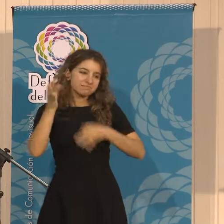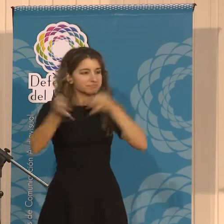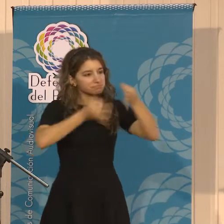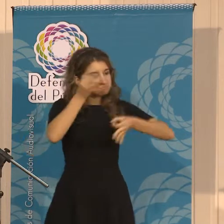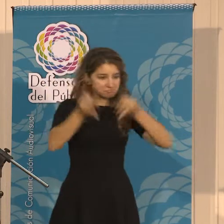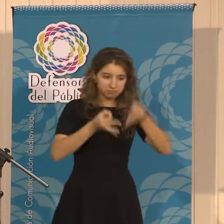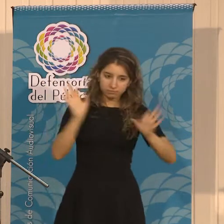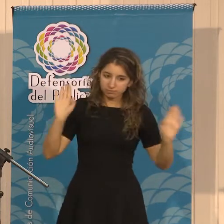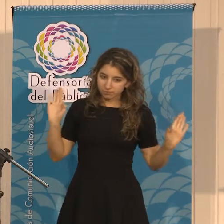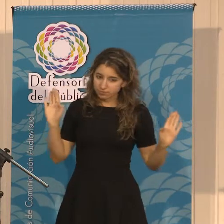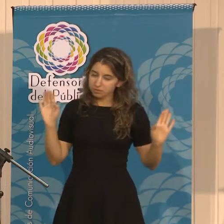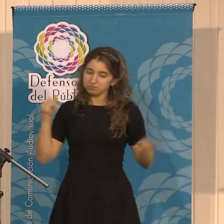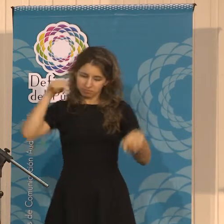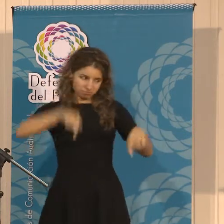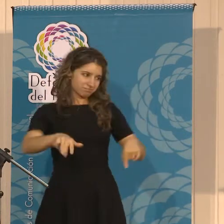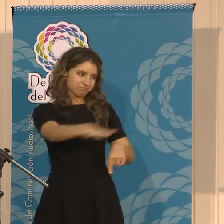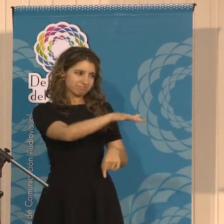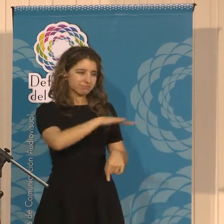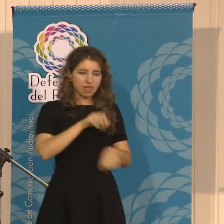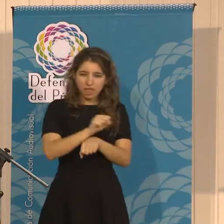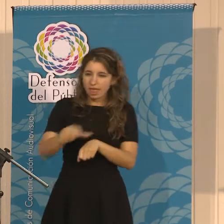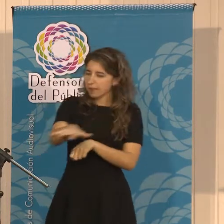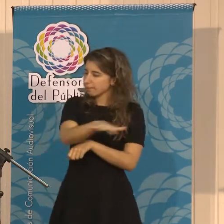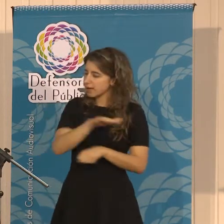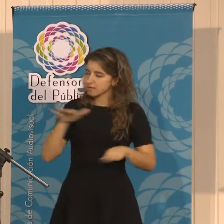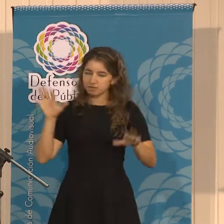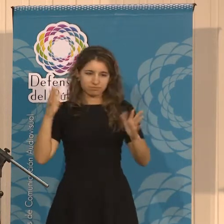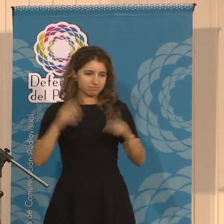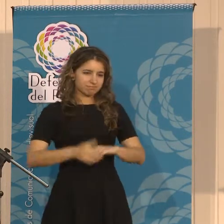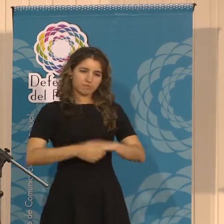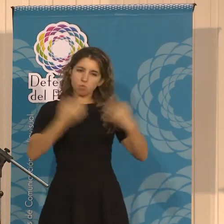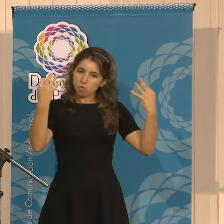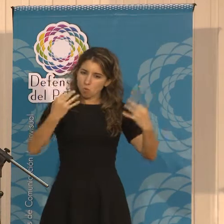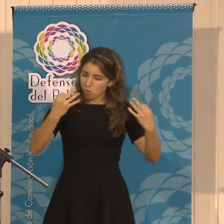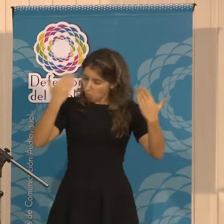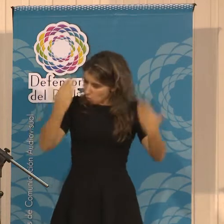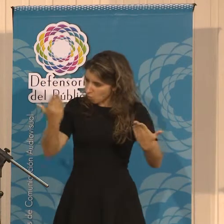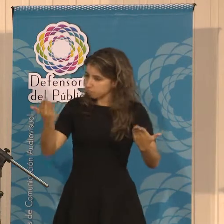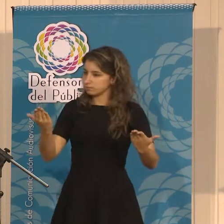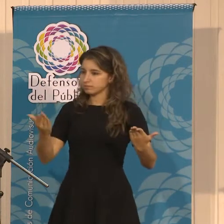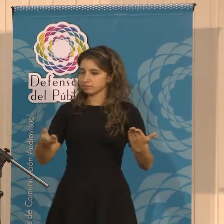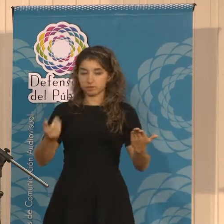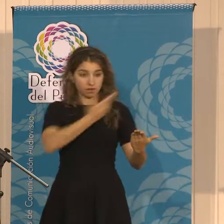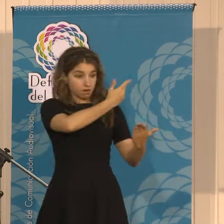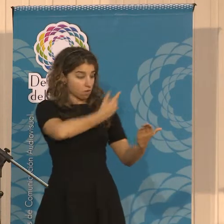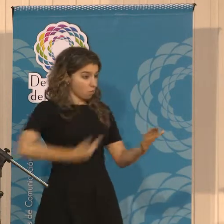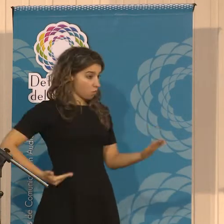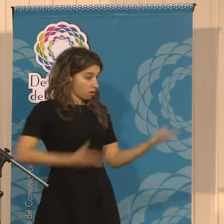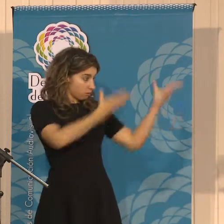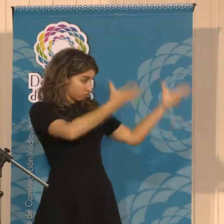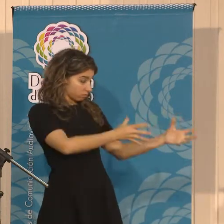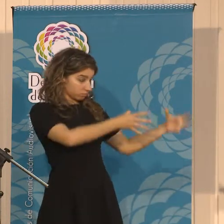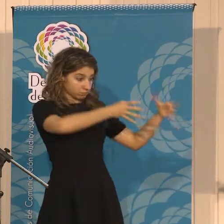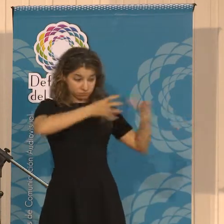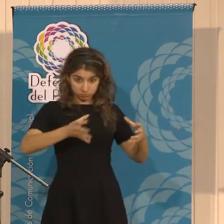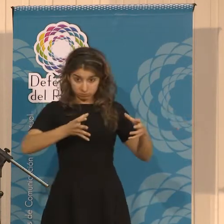lo celebro porque creo que este tipo de experiencias son una gran oportunidad no solo para que el estado a través de sus agencias